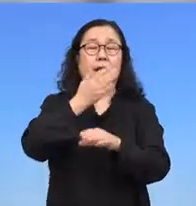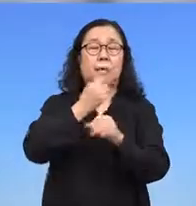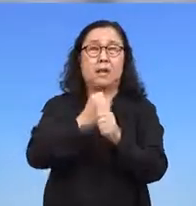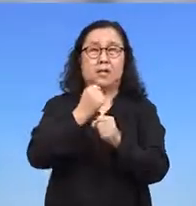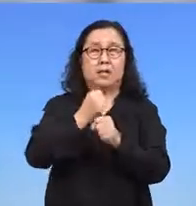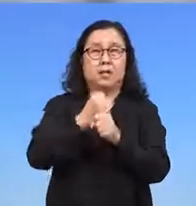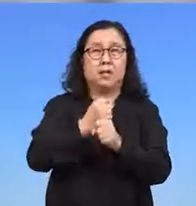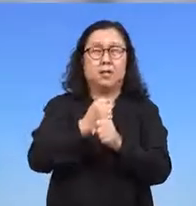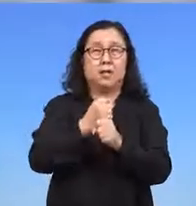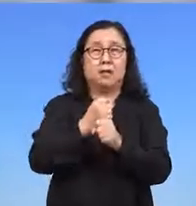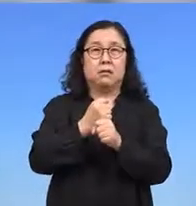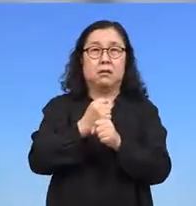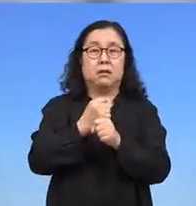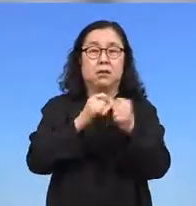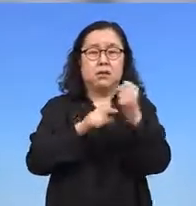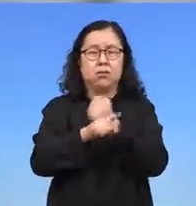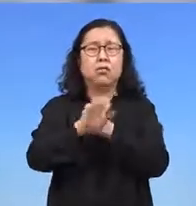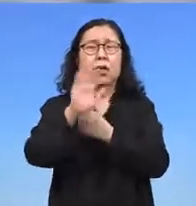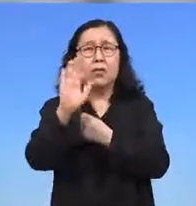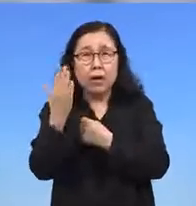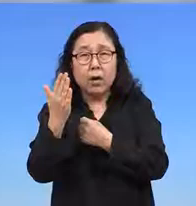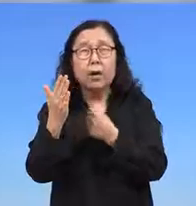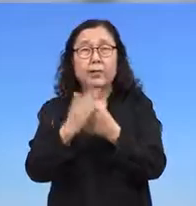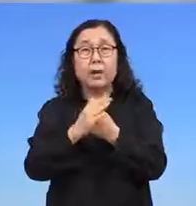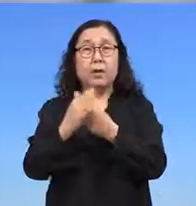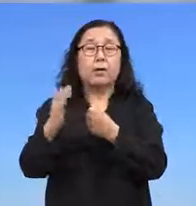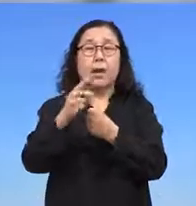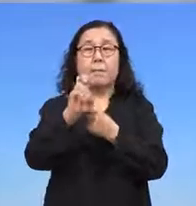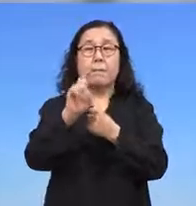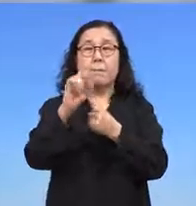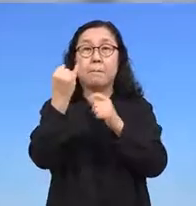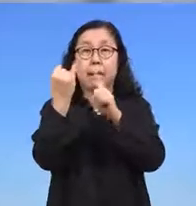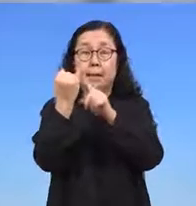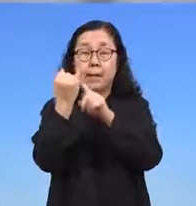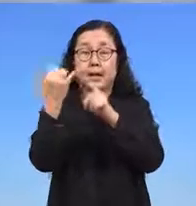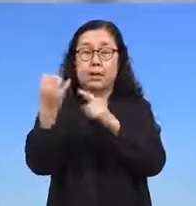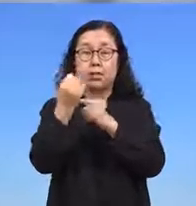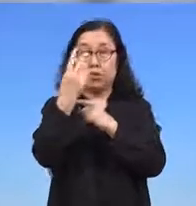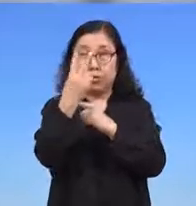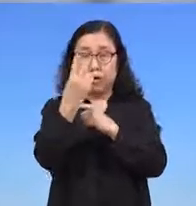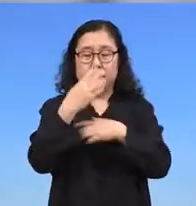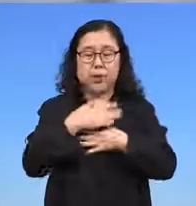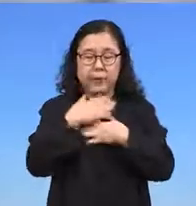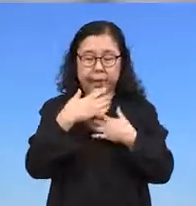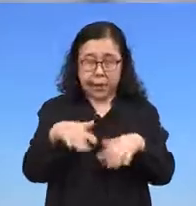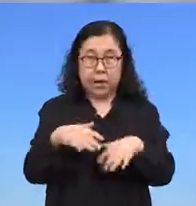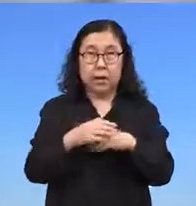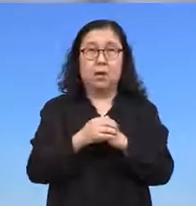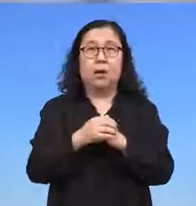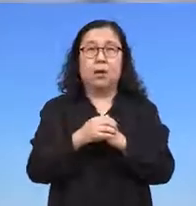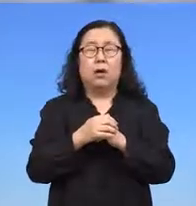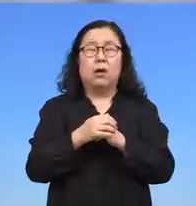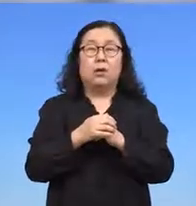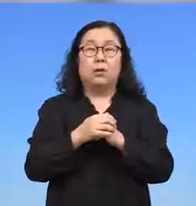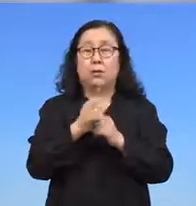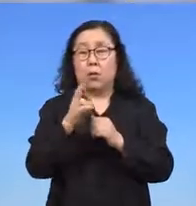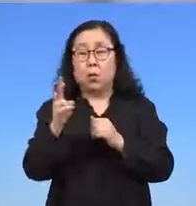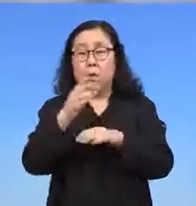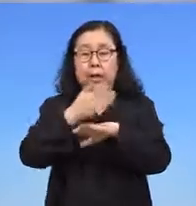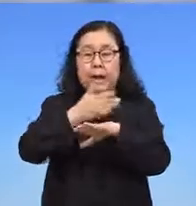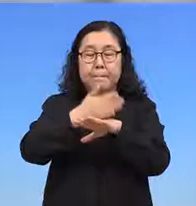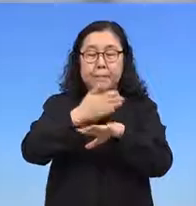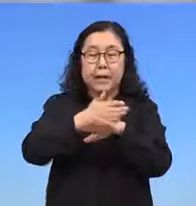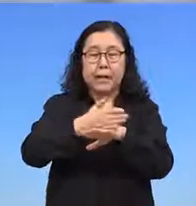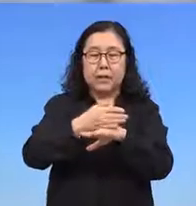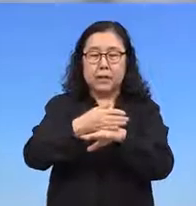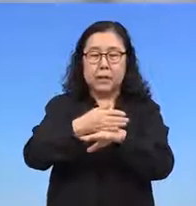때문입니다. 그래서 이제 우리가 이 마르다가 가진 2가지 연약한 점을 살펴볼 텐데요, 그것이 이제 감사를 잃게